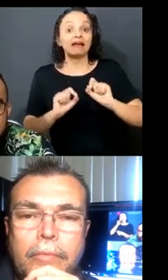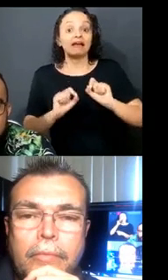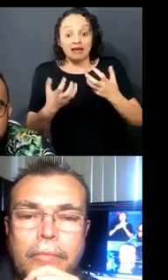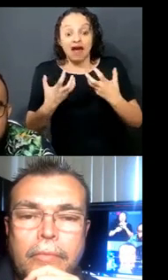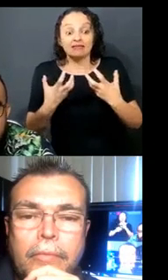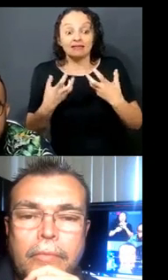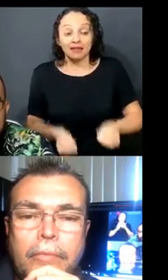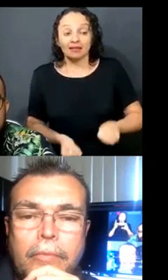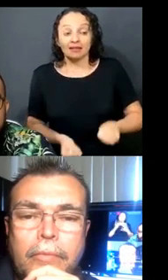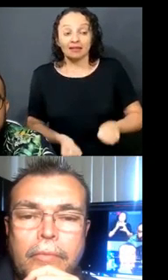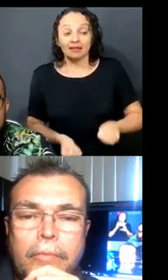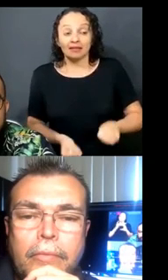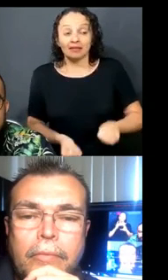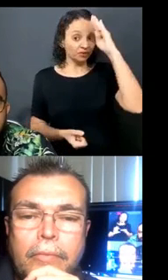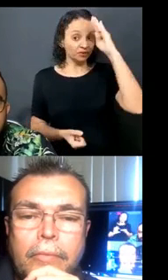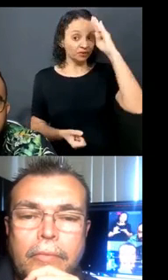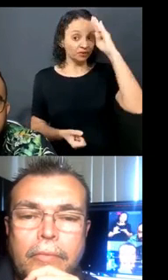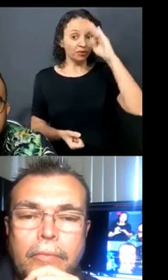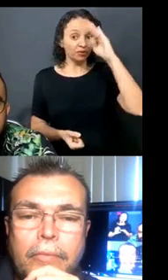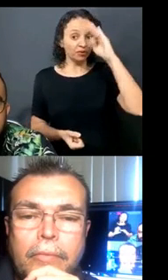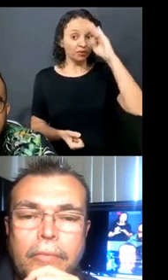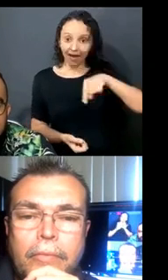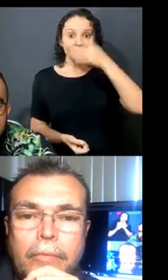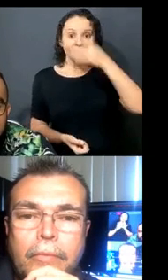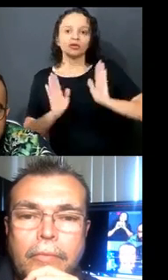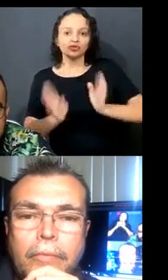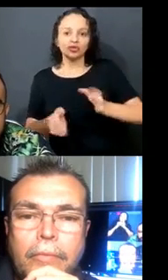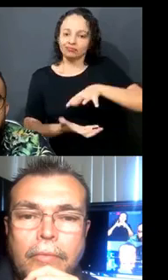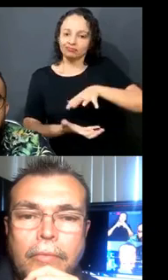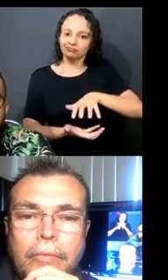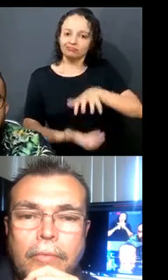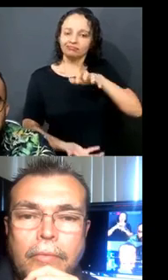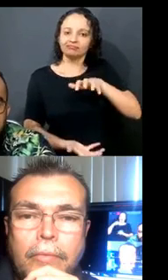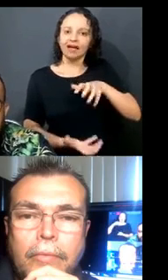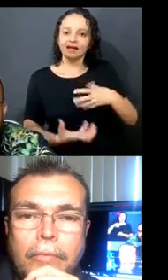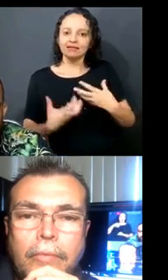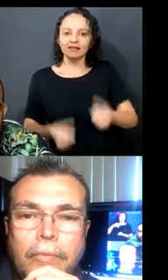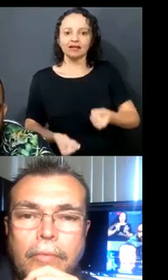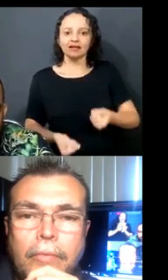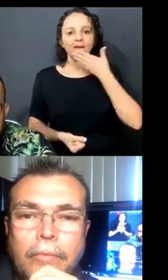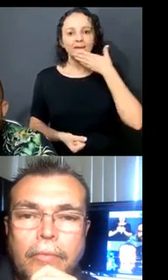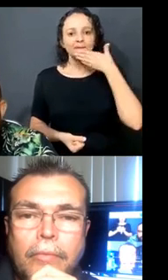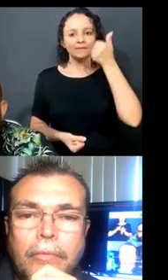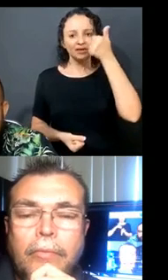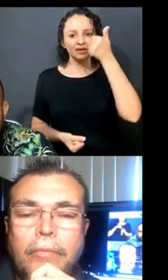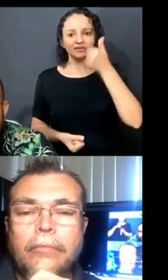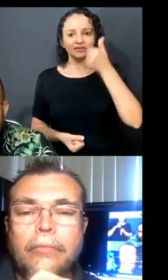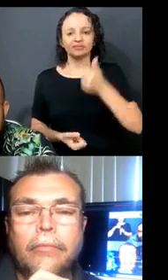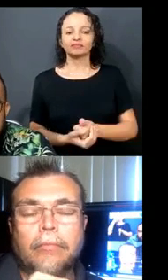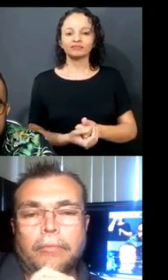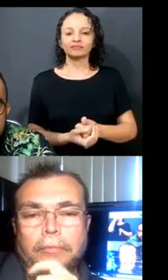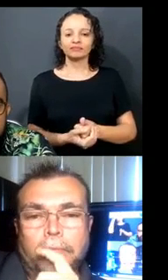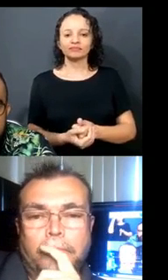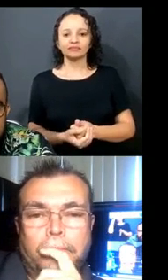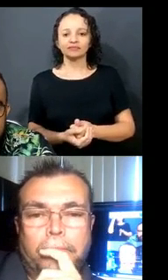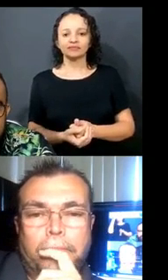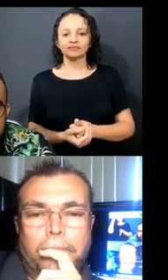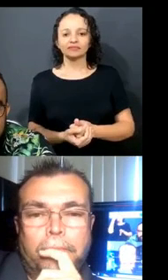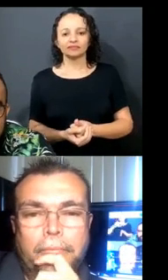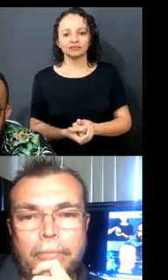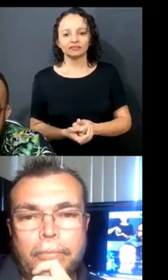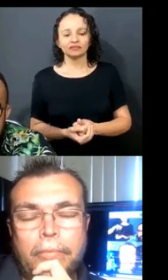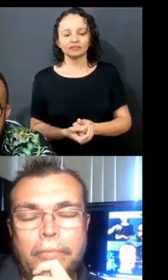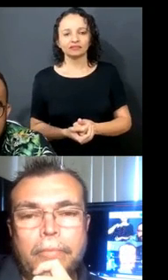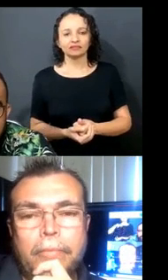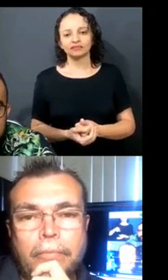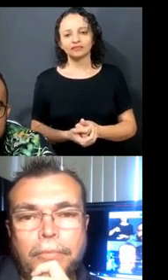incentivo e de necessidade foram pessoas que às vezes têm algum comprometimento para vir à igreja, né?